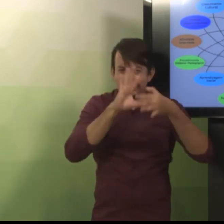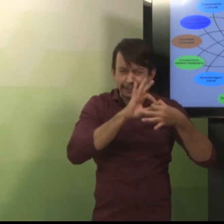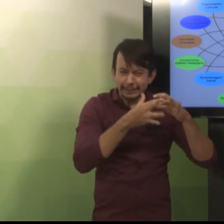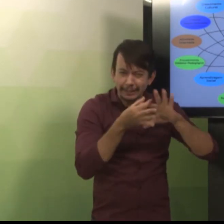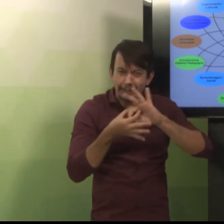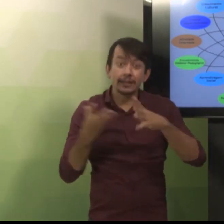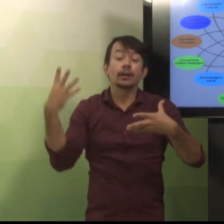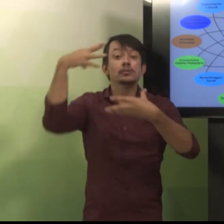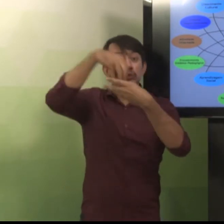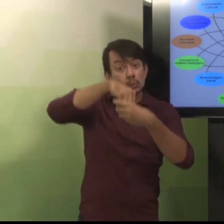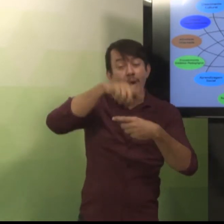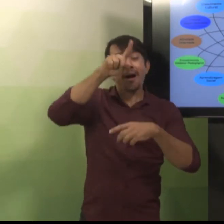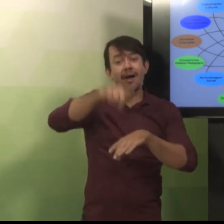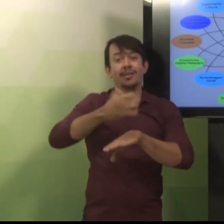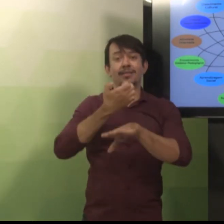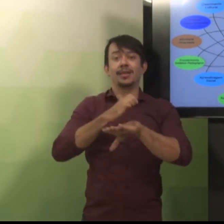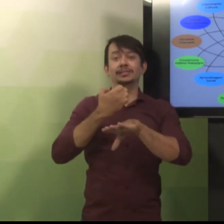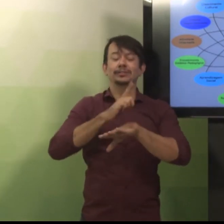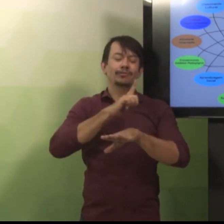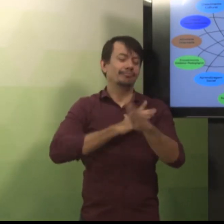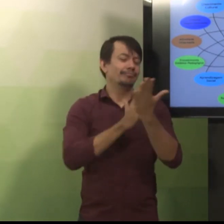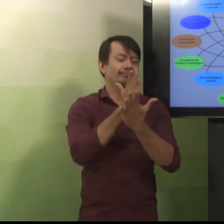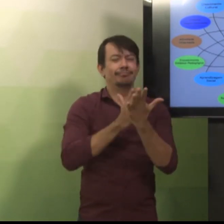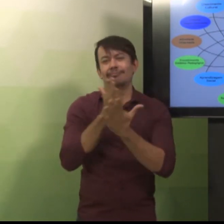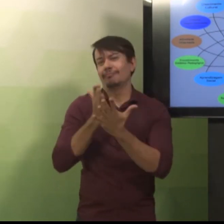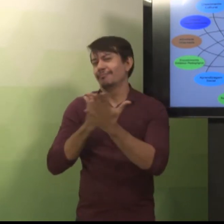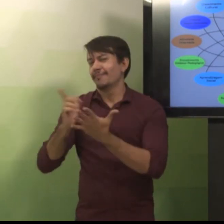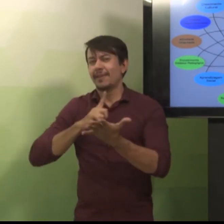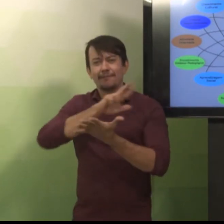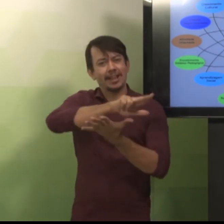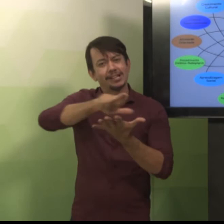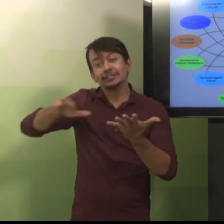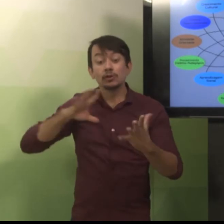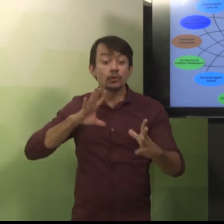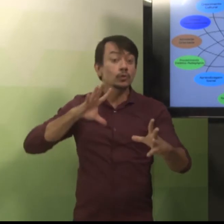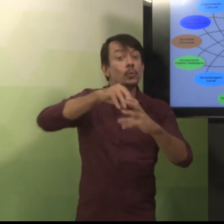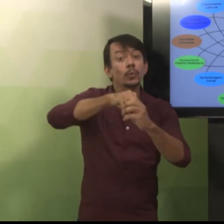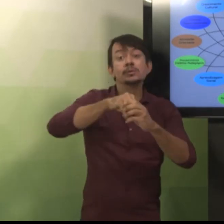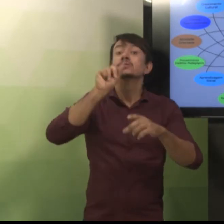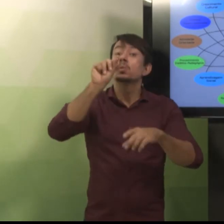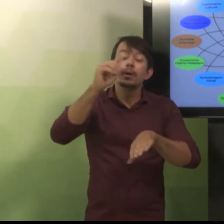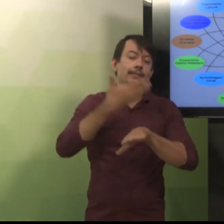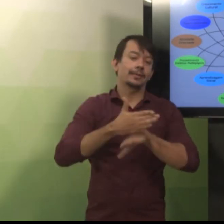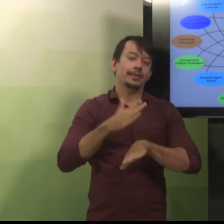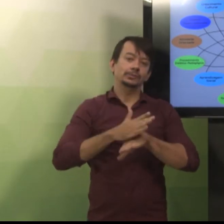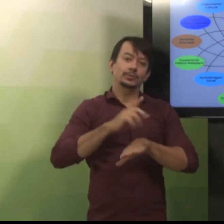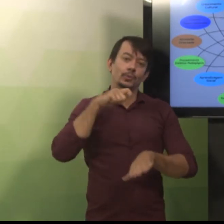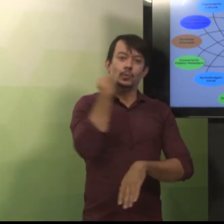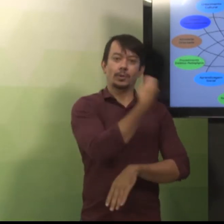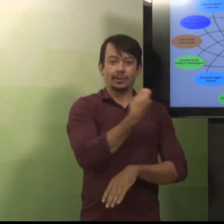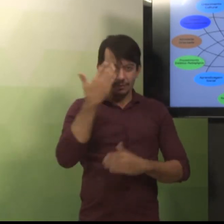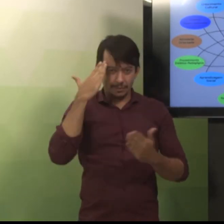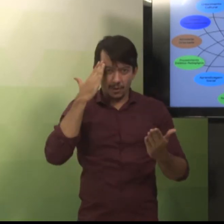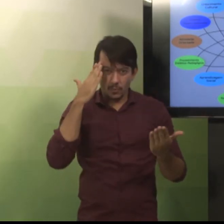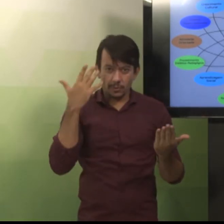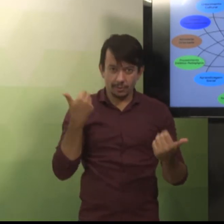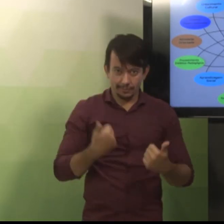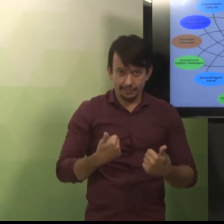todos esses itens estão contextualizados ao estágio. São os vários caminhos do estágio.